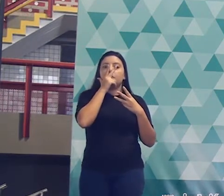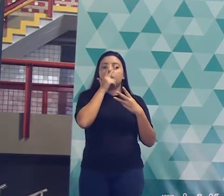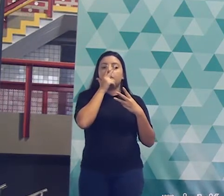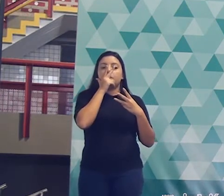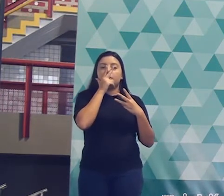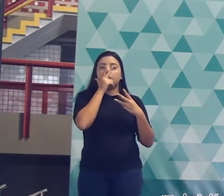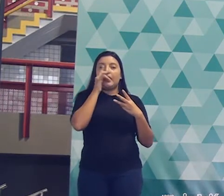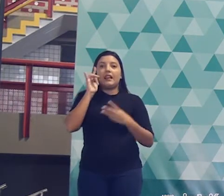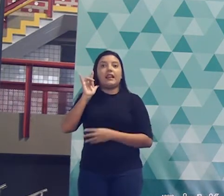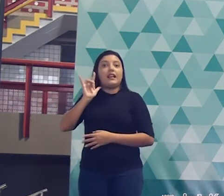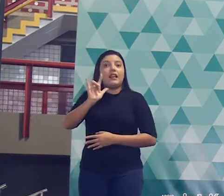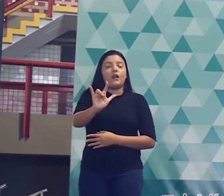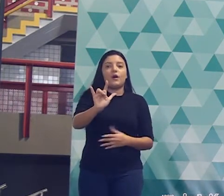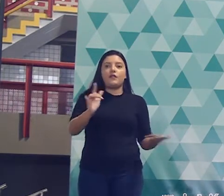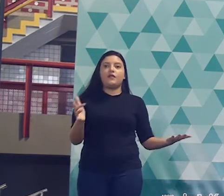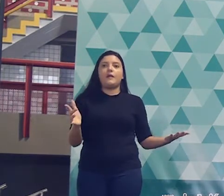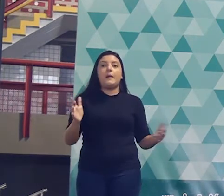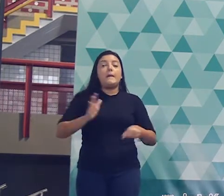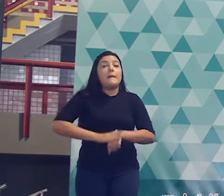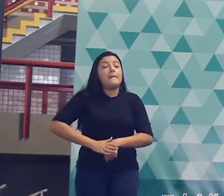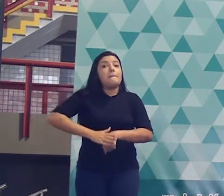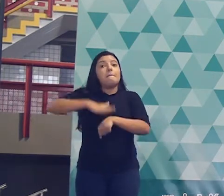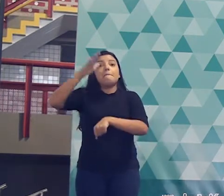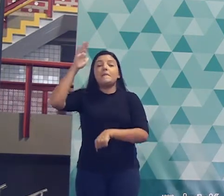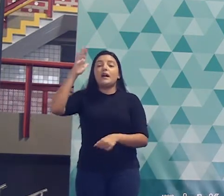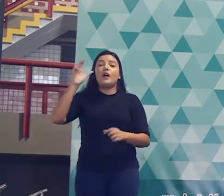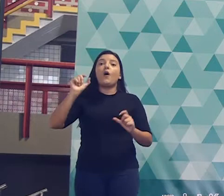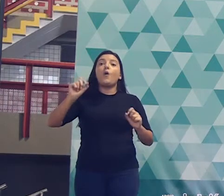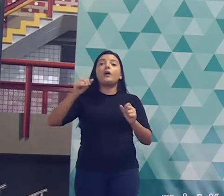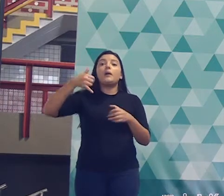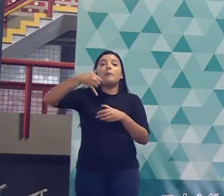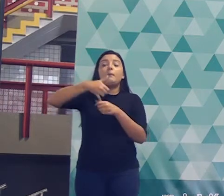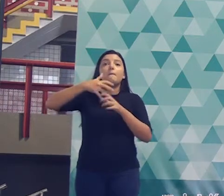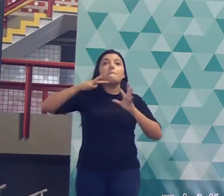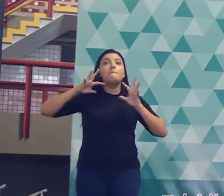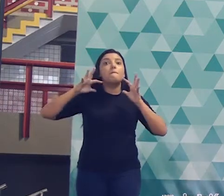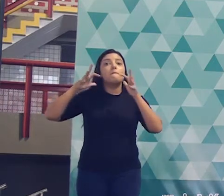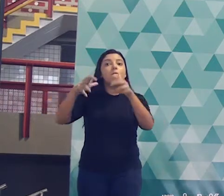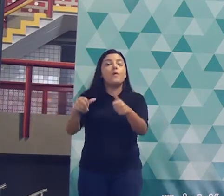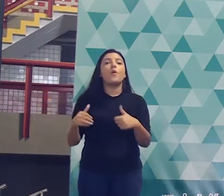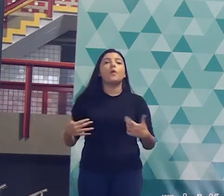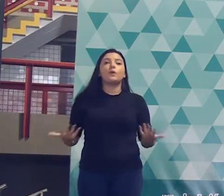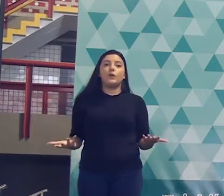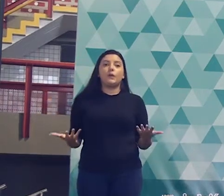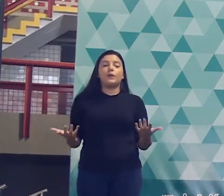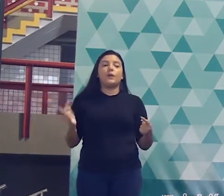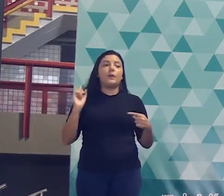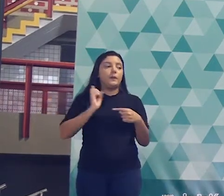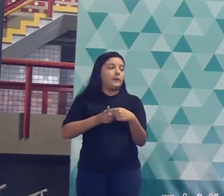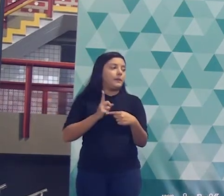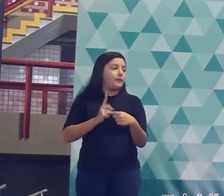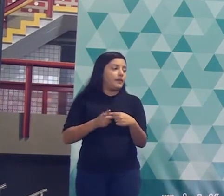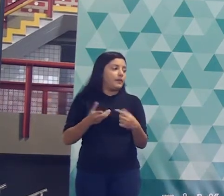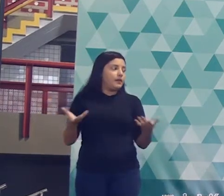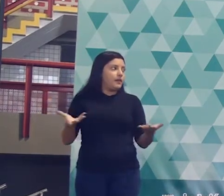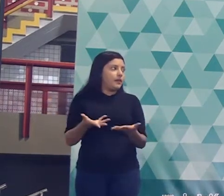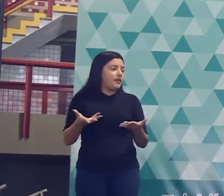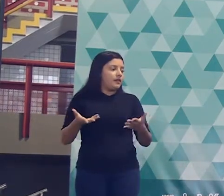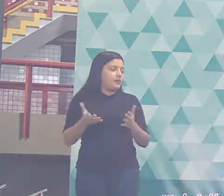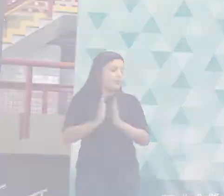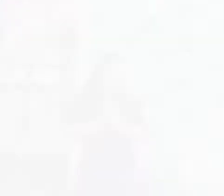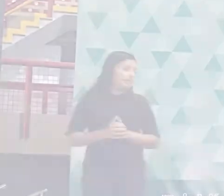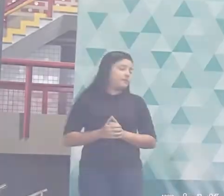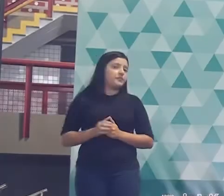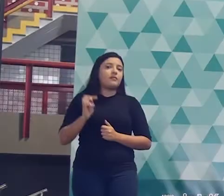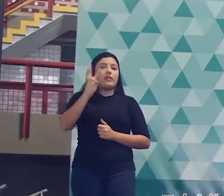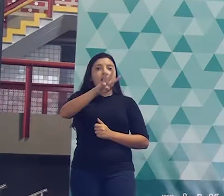nele. É um dos melhores combustíveis alternativos que existem. Olha por quê. Agora, pessoal, só um instante,